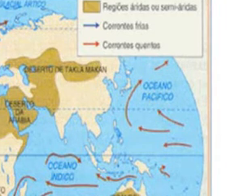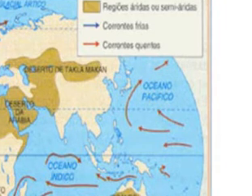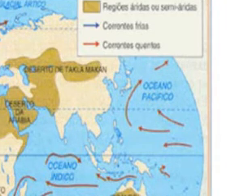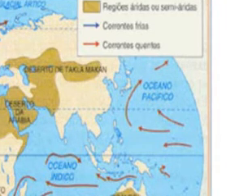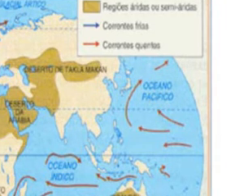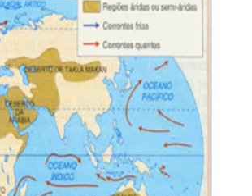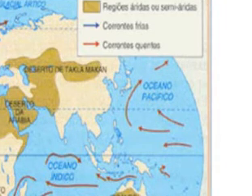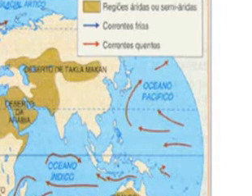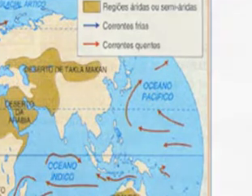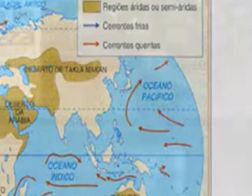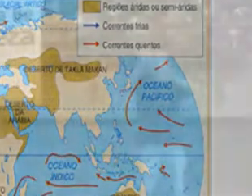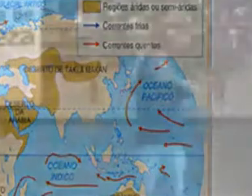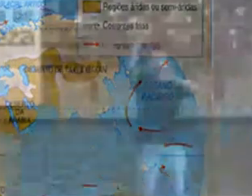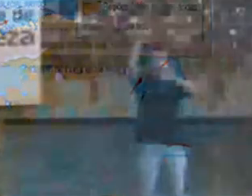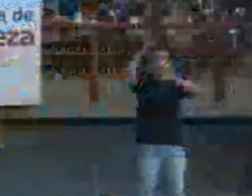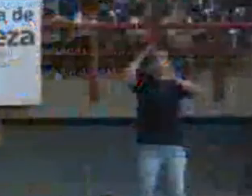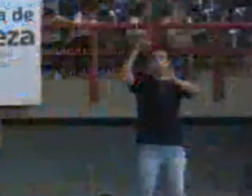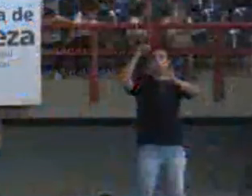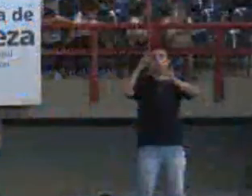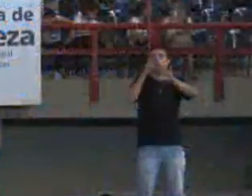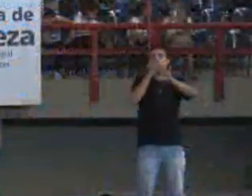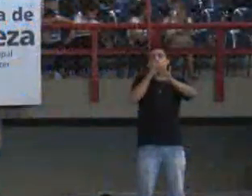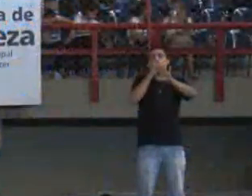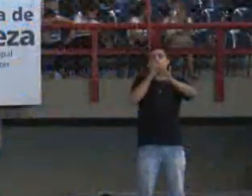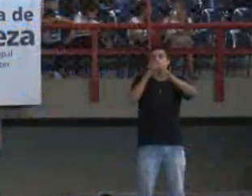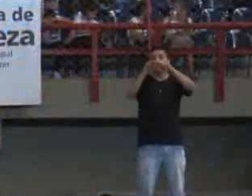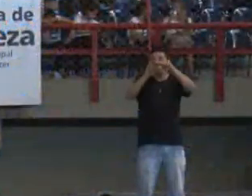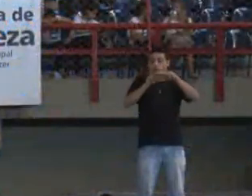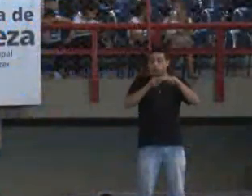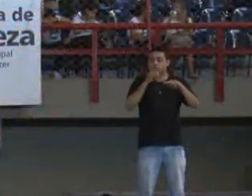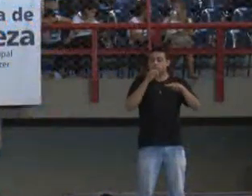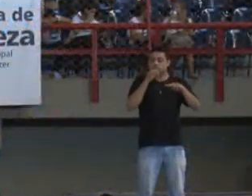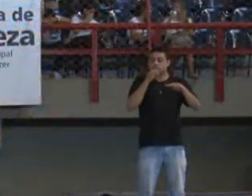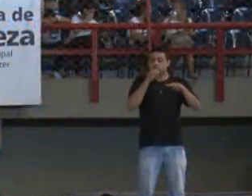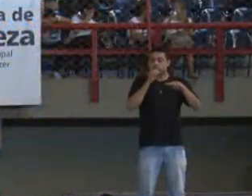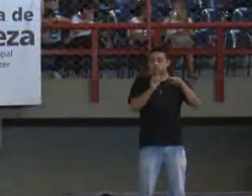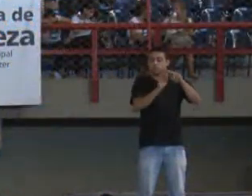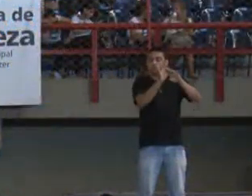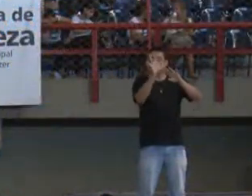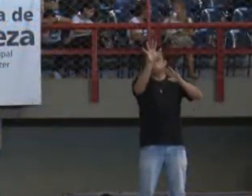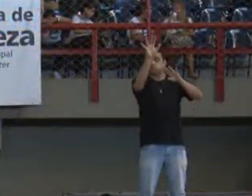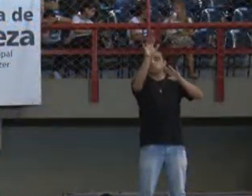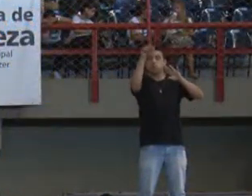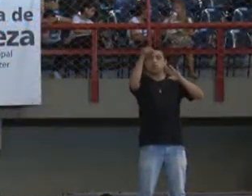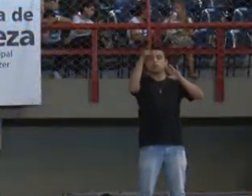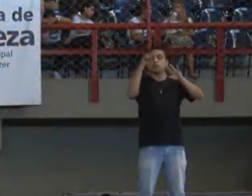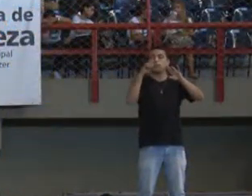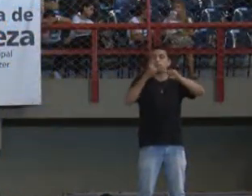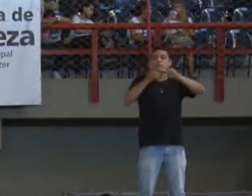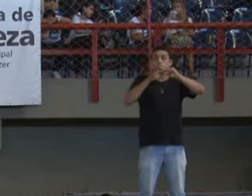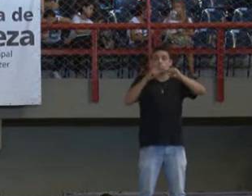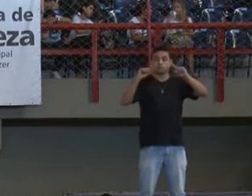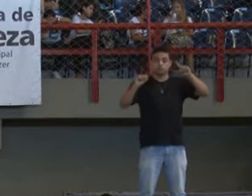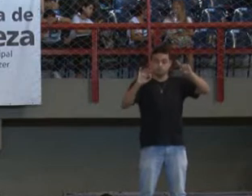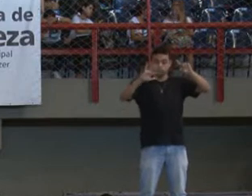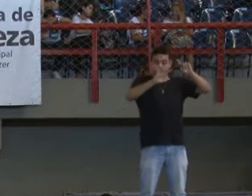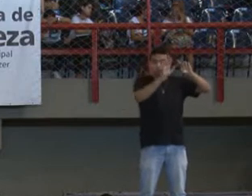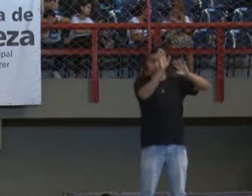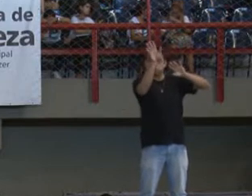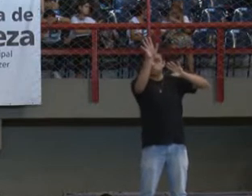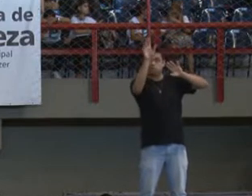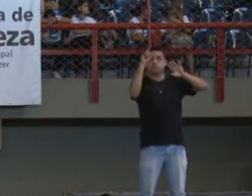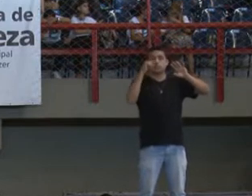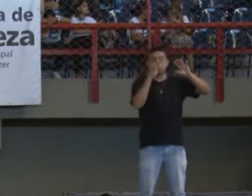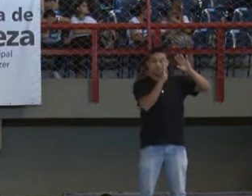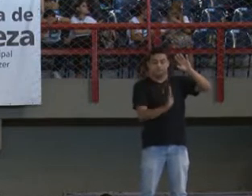extremo norte europeu, congele. Quem impede que essa área se congele é essa corrente das Guianas. Sabe por quê? Porque as duas correntes que atingem o